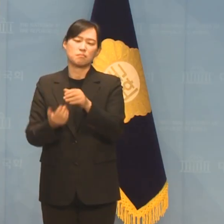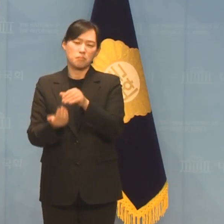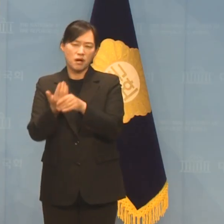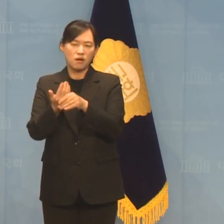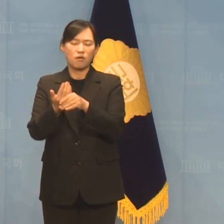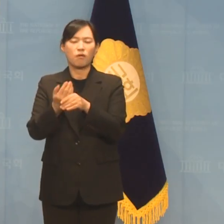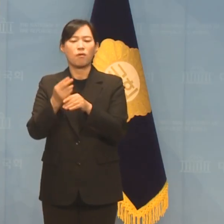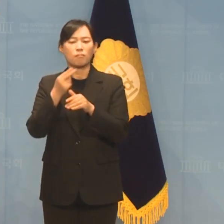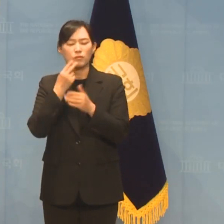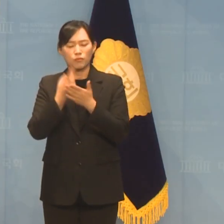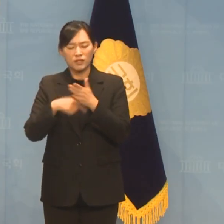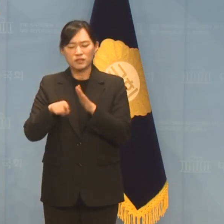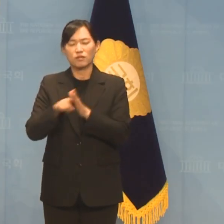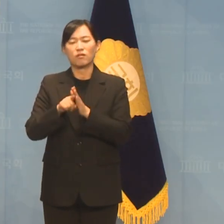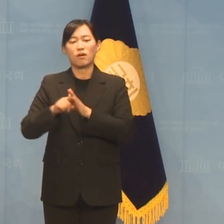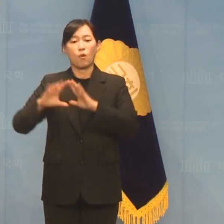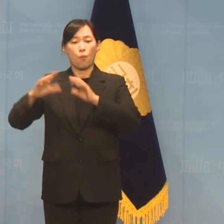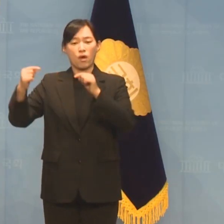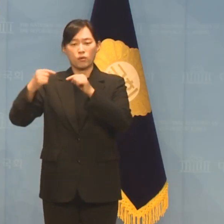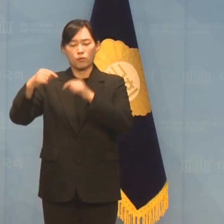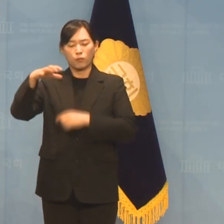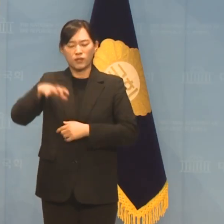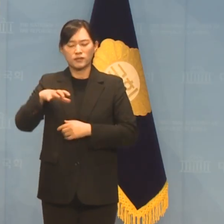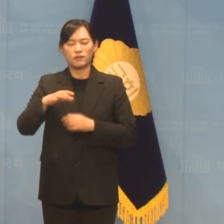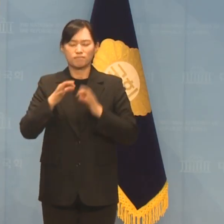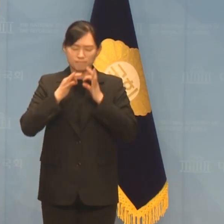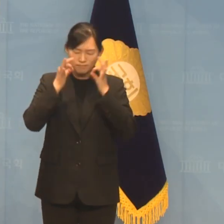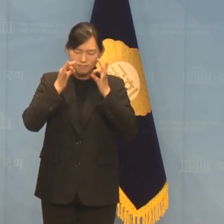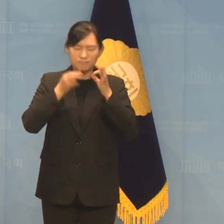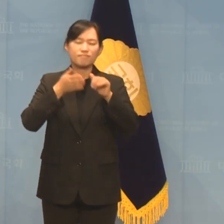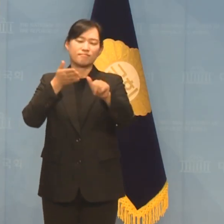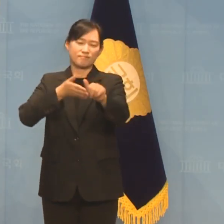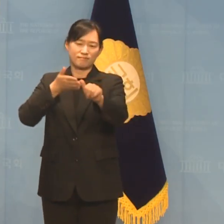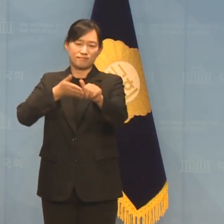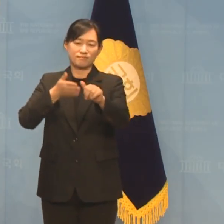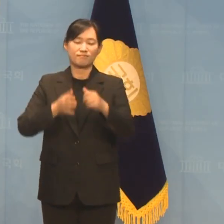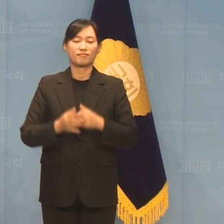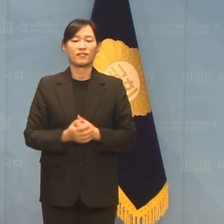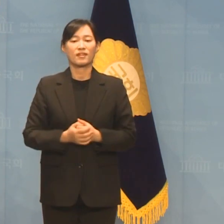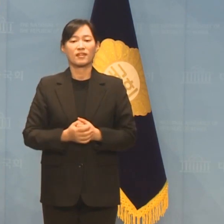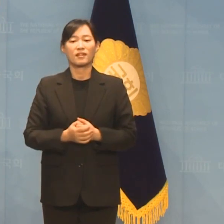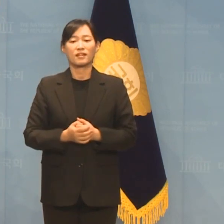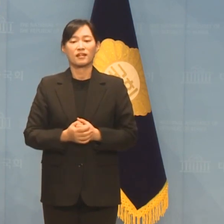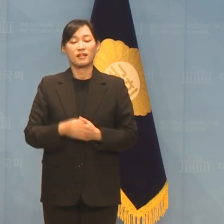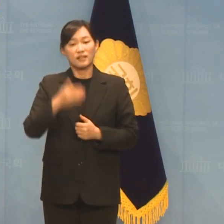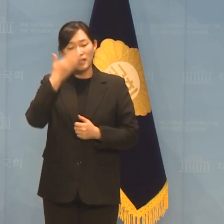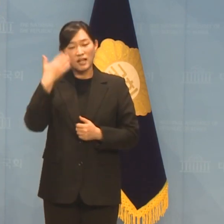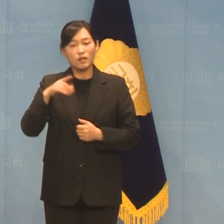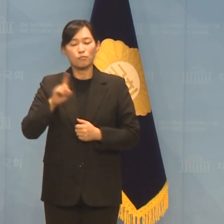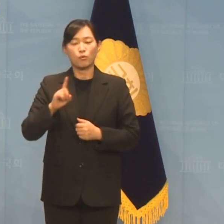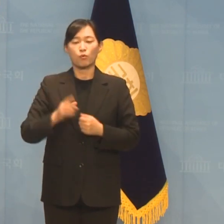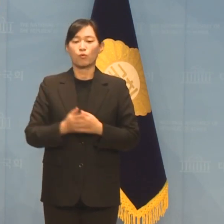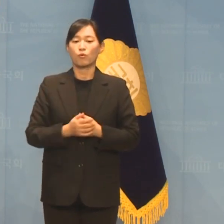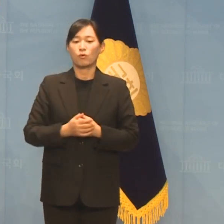않도록 외교 당국에서는 총력을 다해 주시길 바랍니다. 다행인 것은